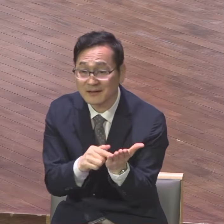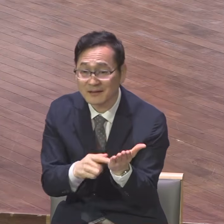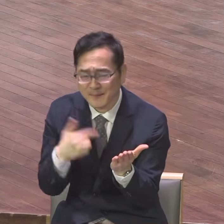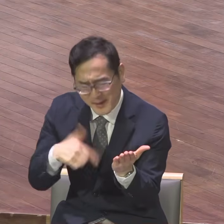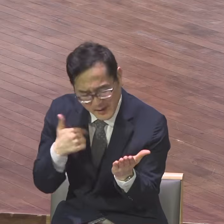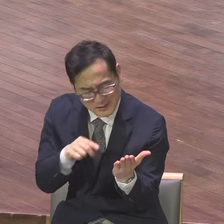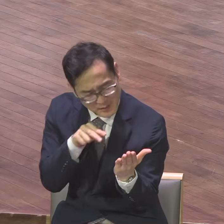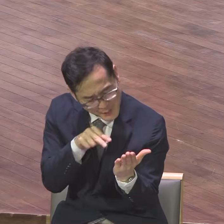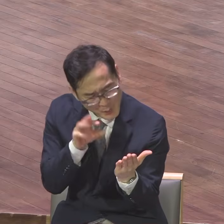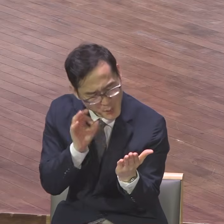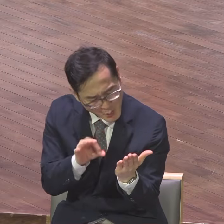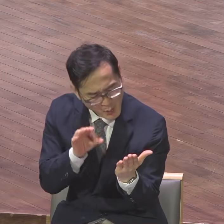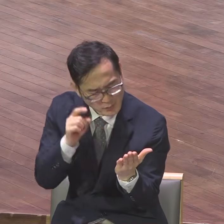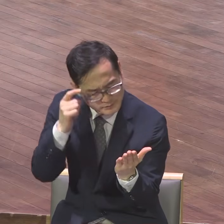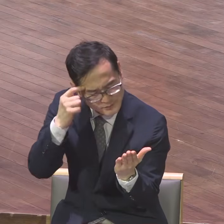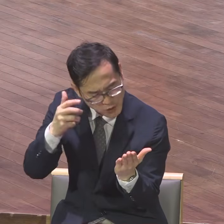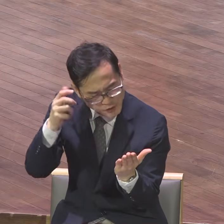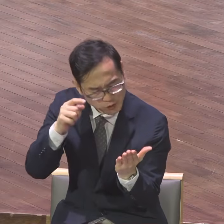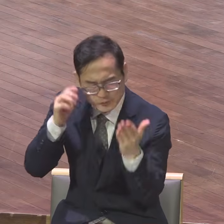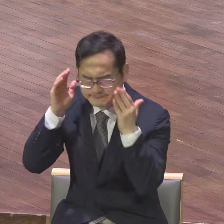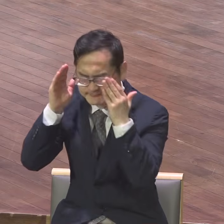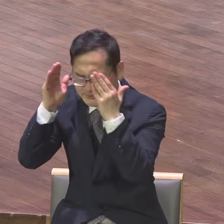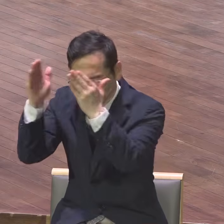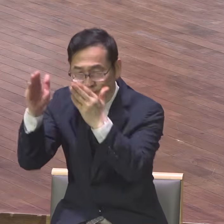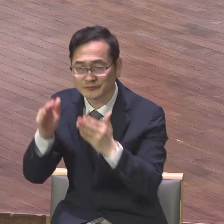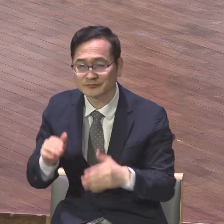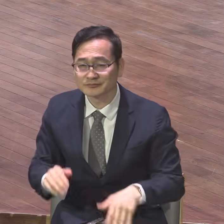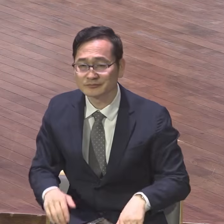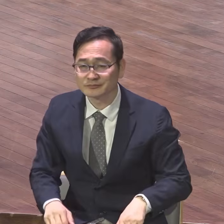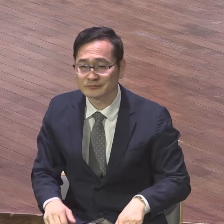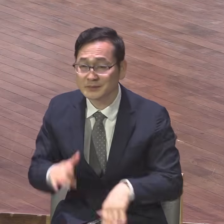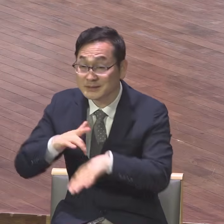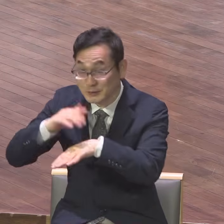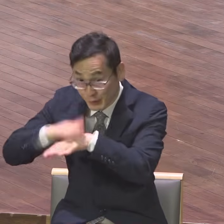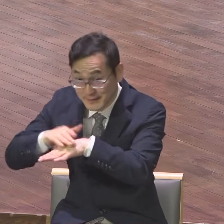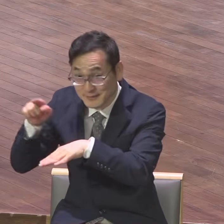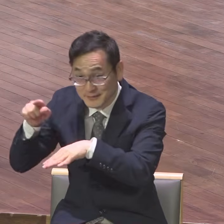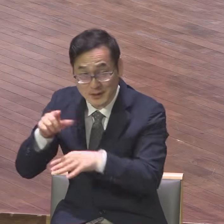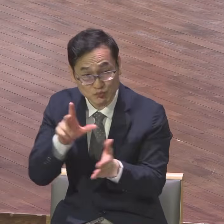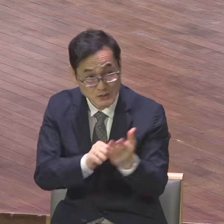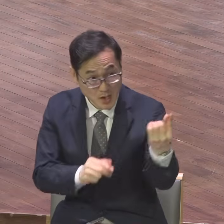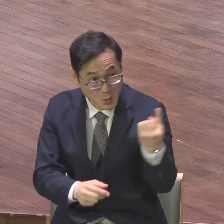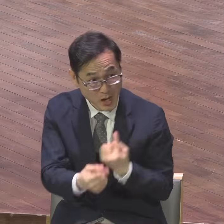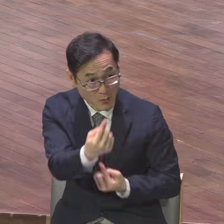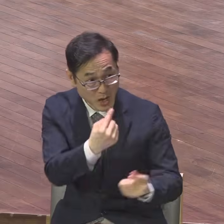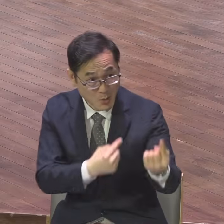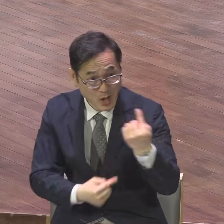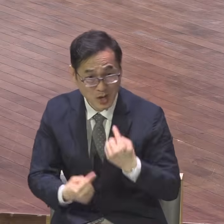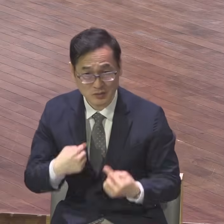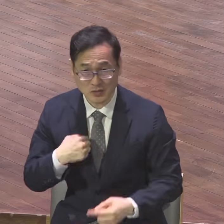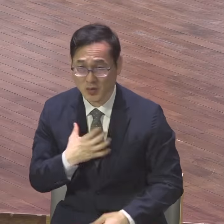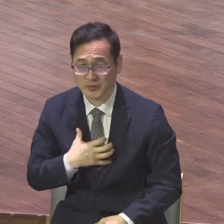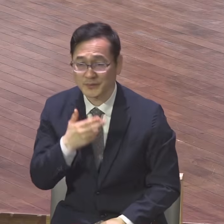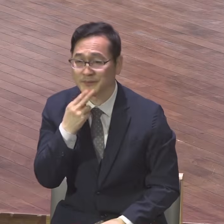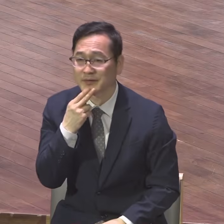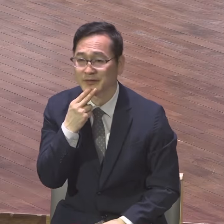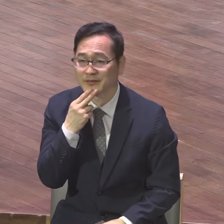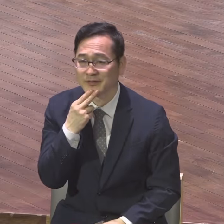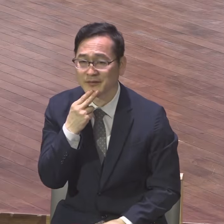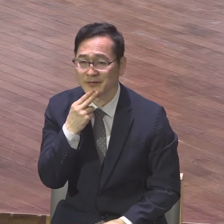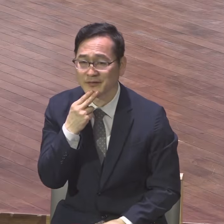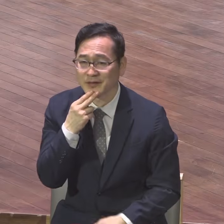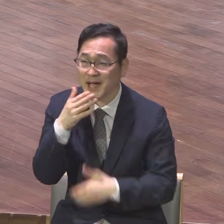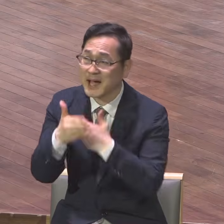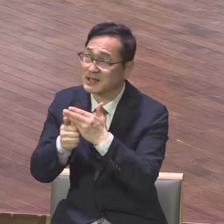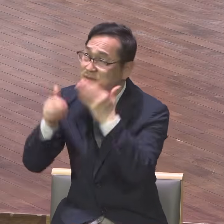있다. 이런 삶이 체질화가 되면 문제, 상황 앞에 당황하지 않습니다. 하나님의 뜻을